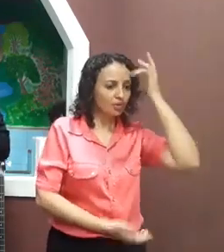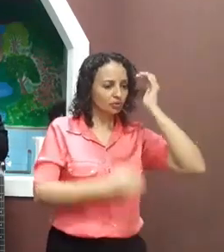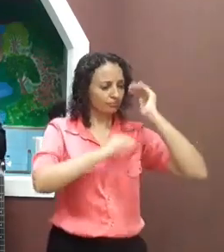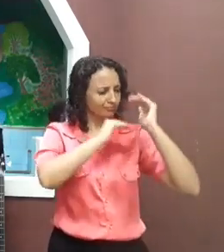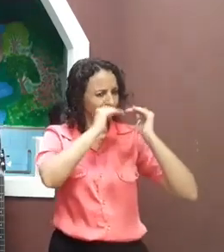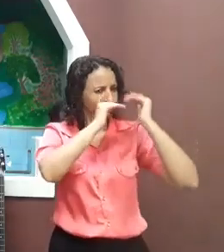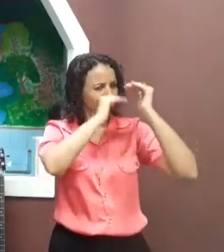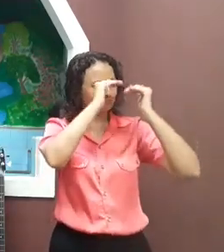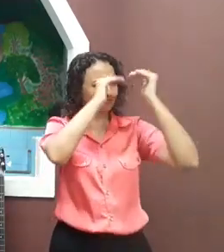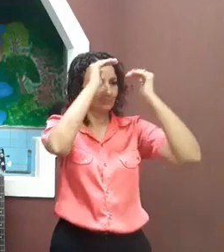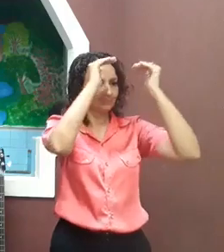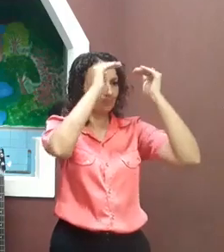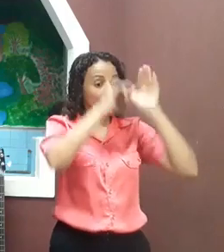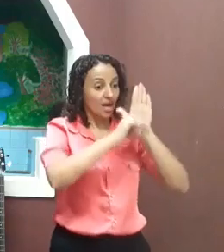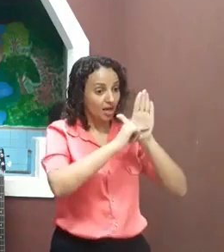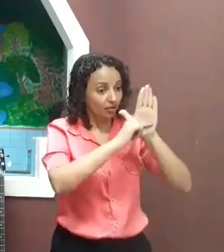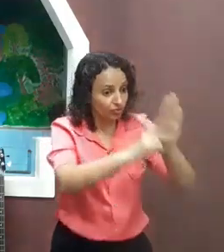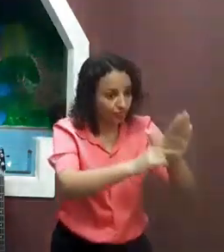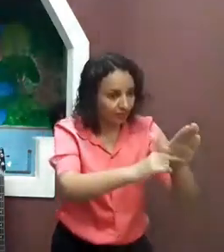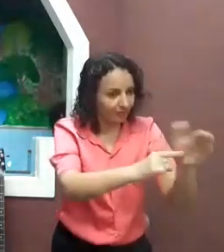cada um possa ajudar o